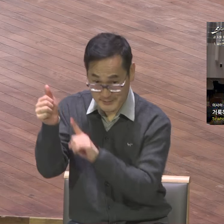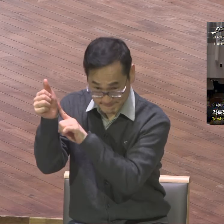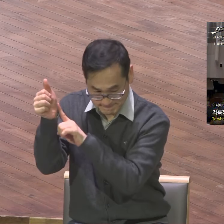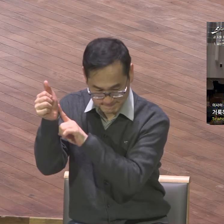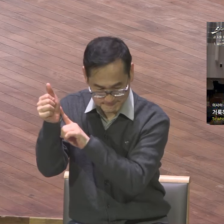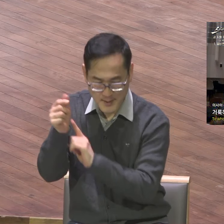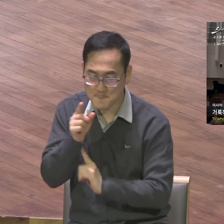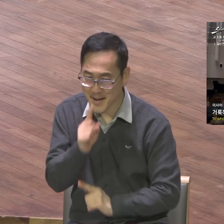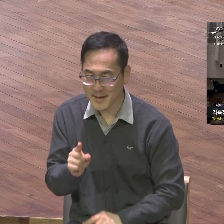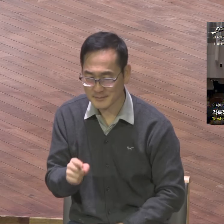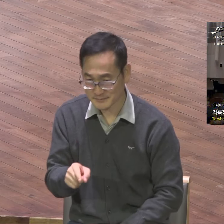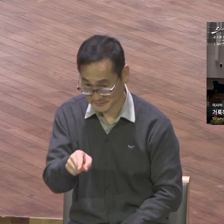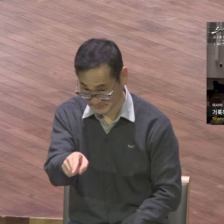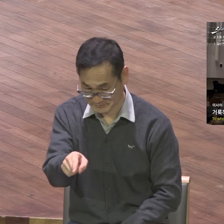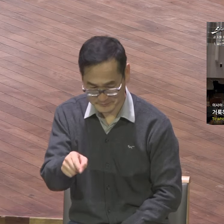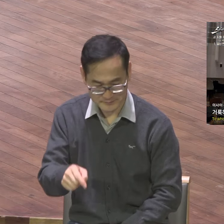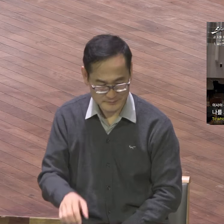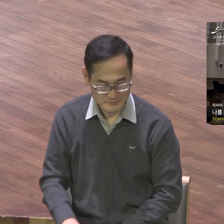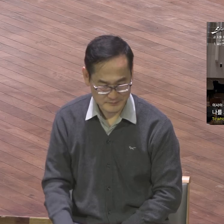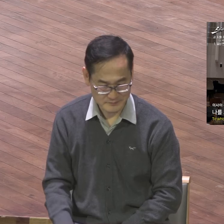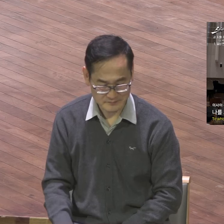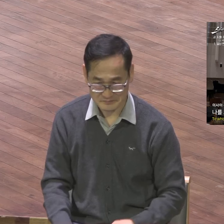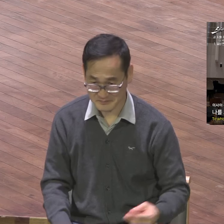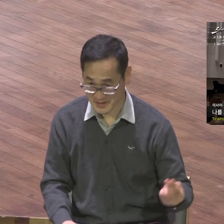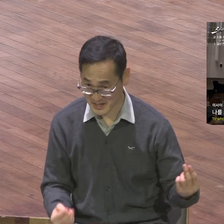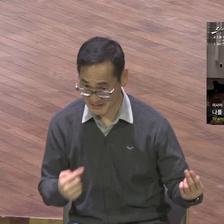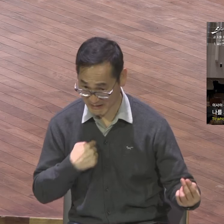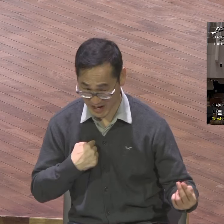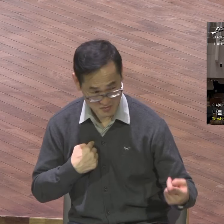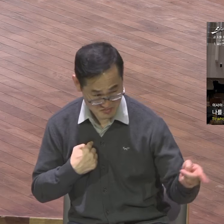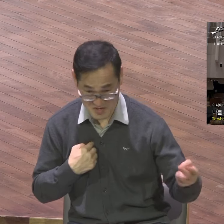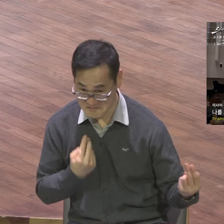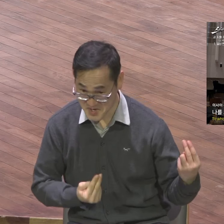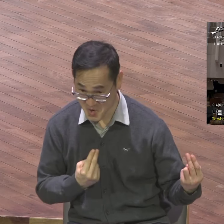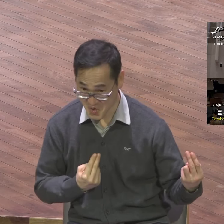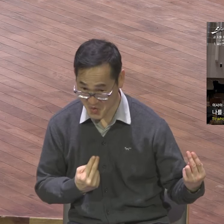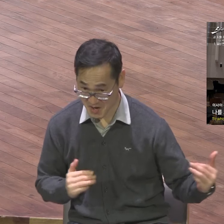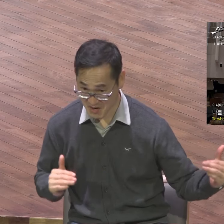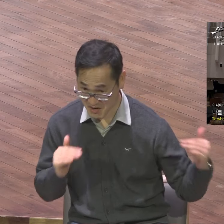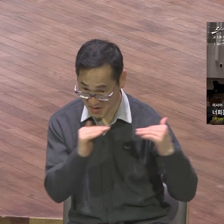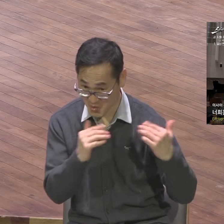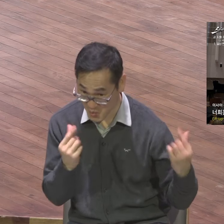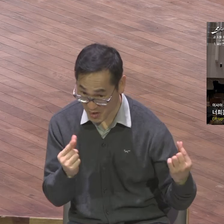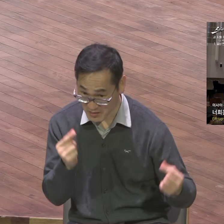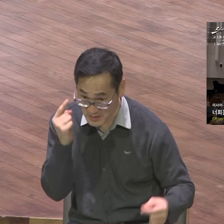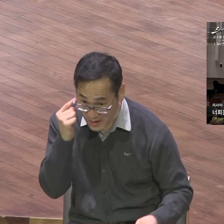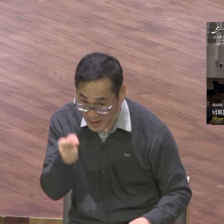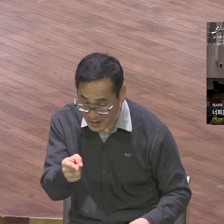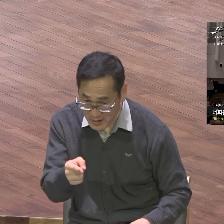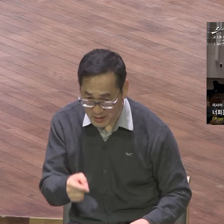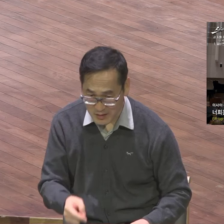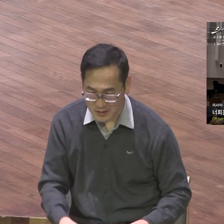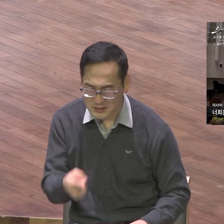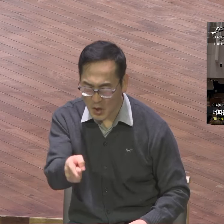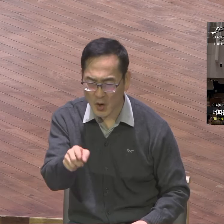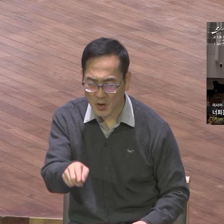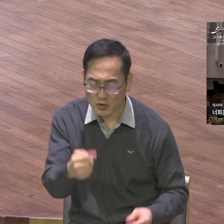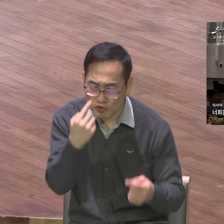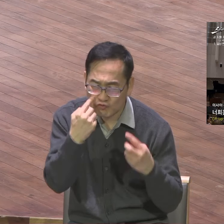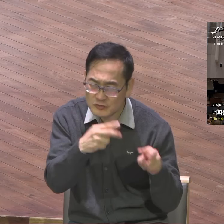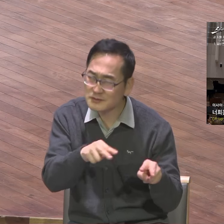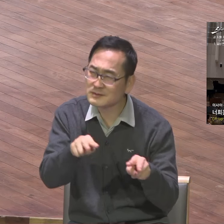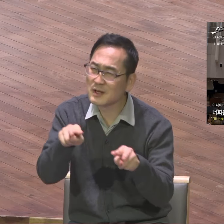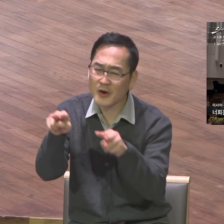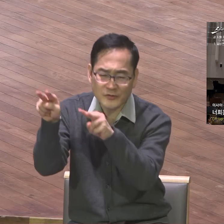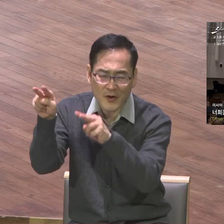이러시되 그런즉 너희가 나를 누구에게 비교하여 나를 그와 동등하게 하겠느냐 하시니라. 너희는 눈을 들어 높이